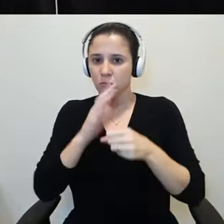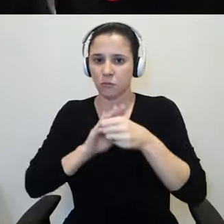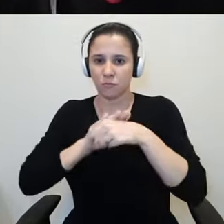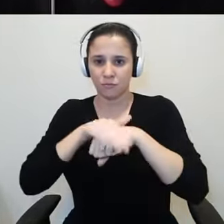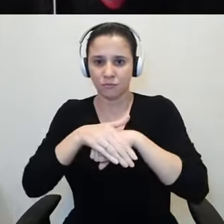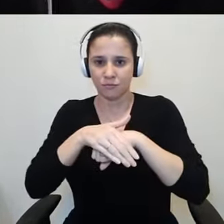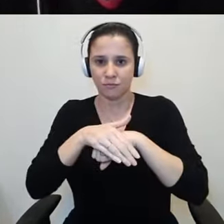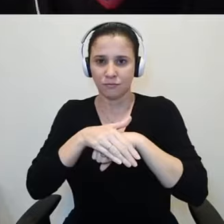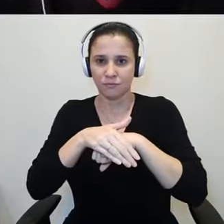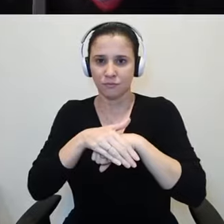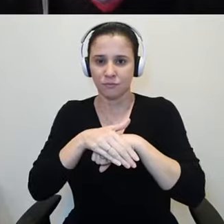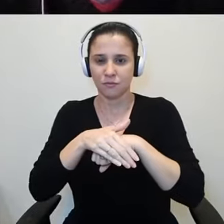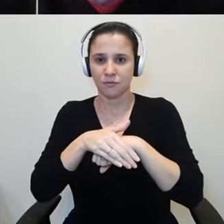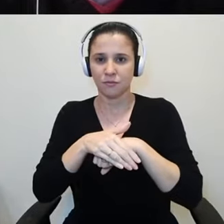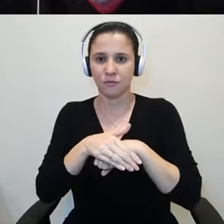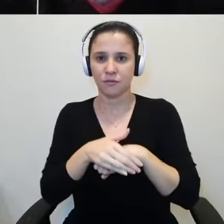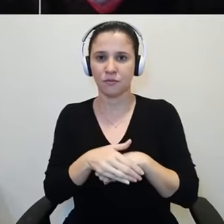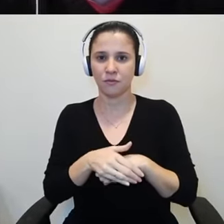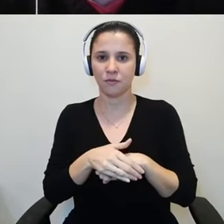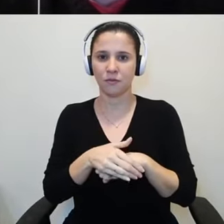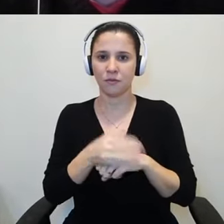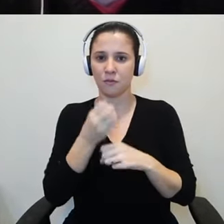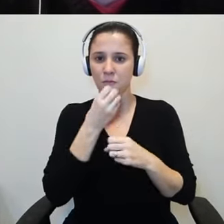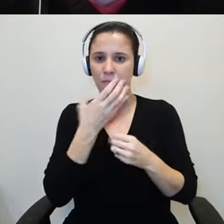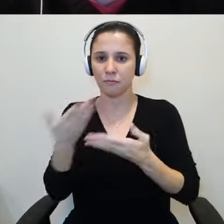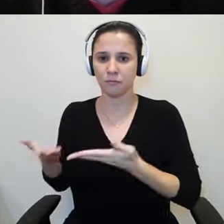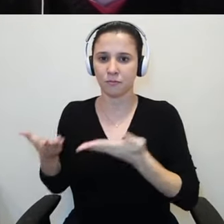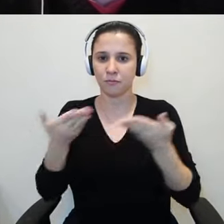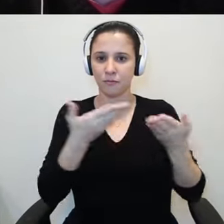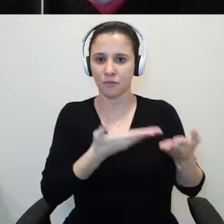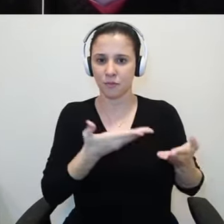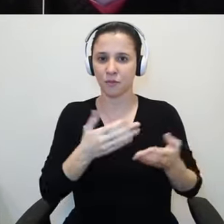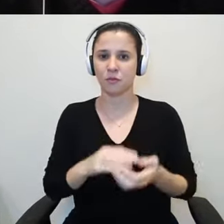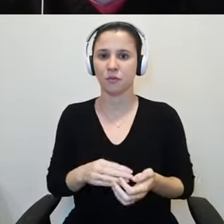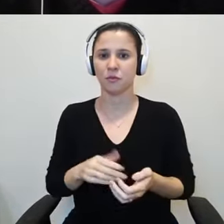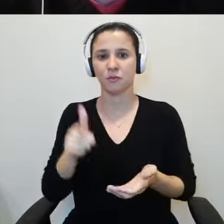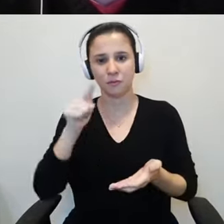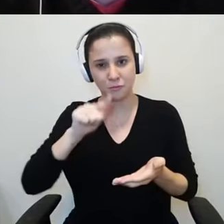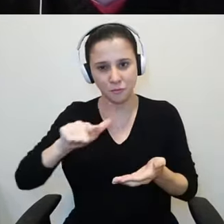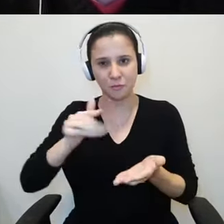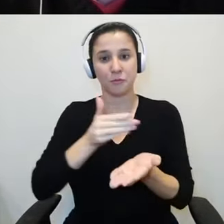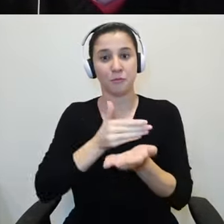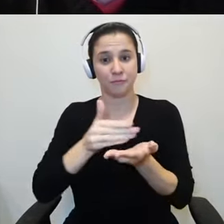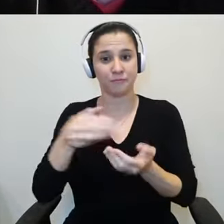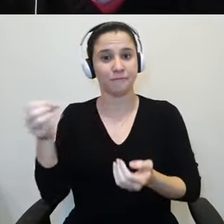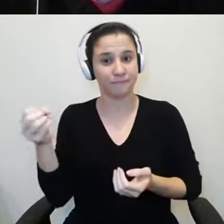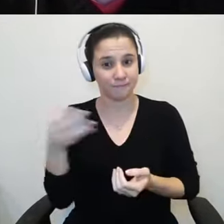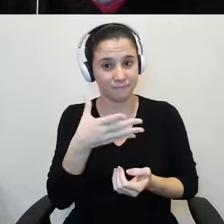Vamos entrando para a gente conversar novamente aí. Agora com novidades, né?